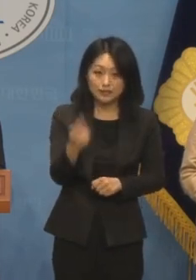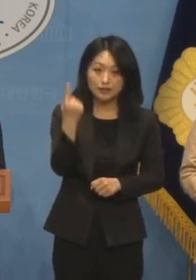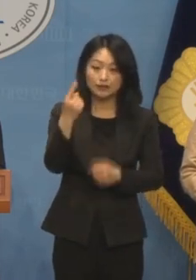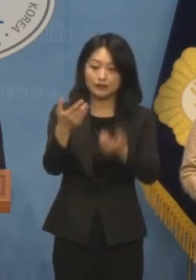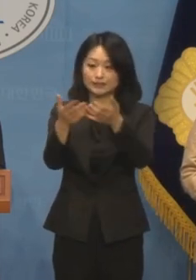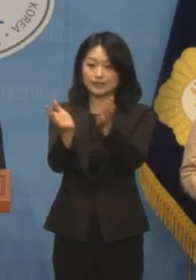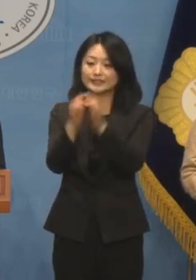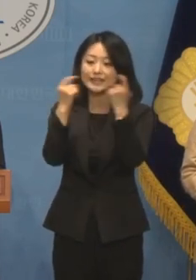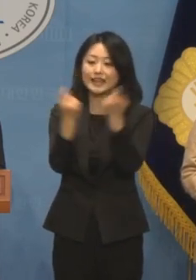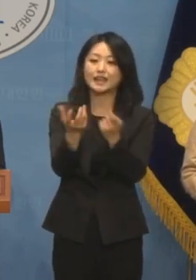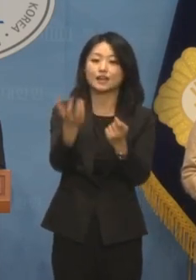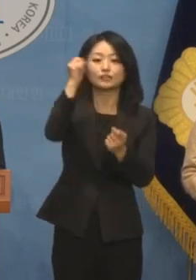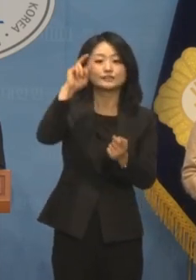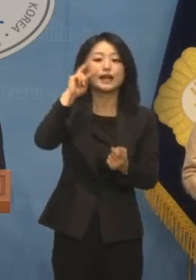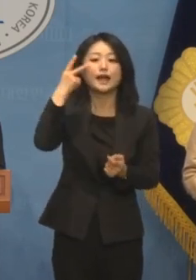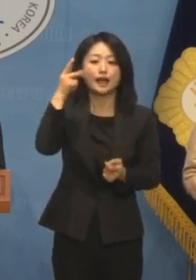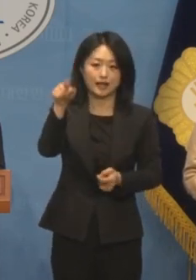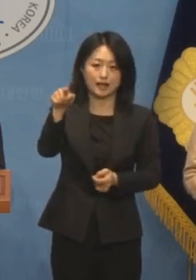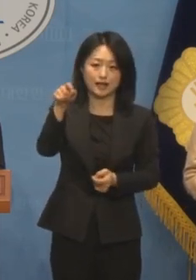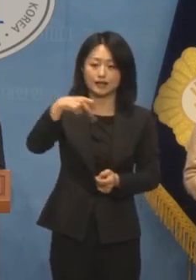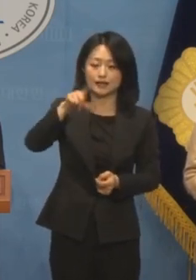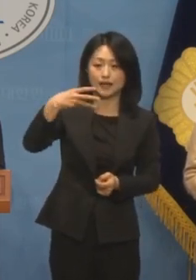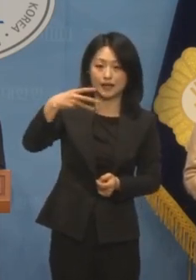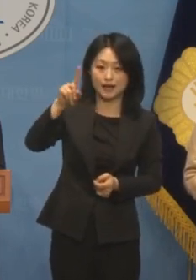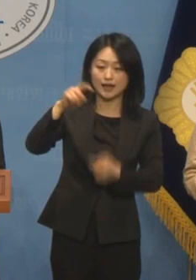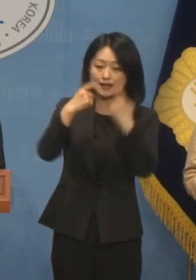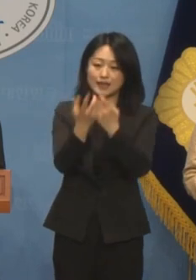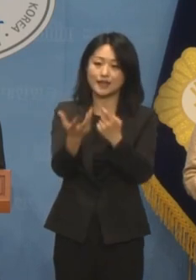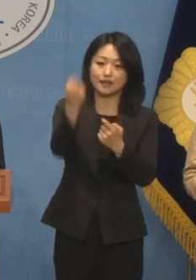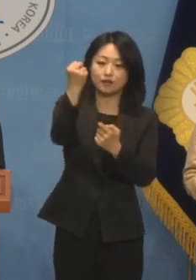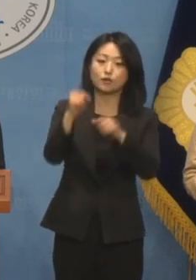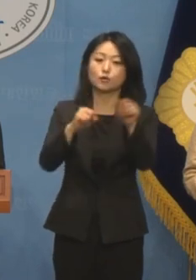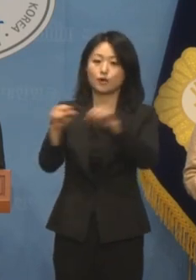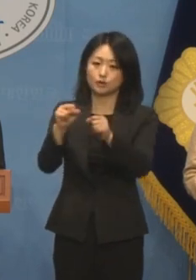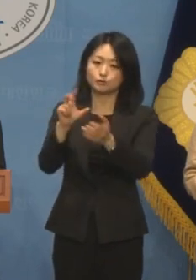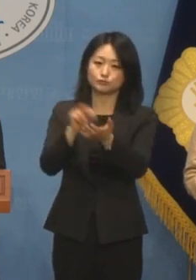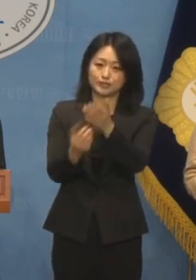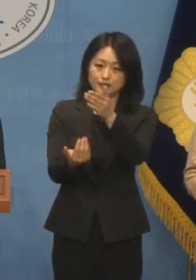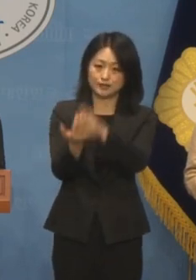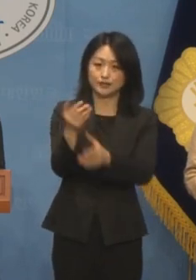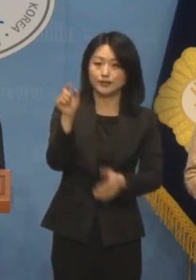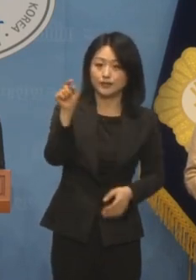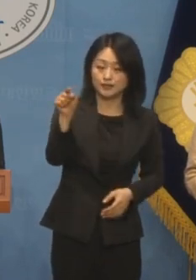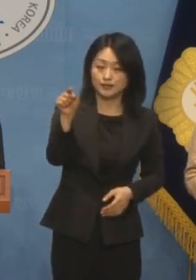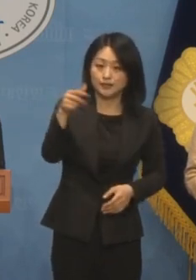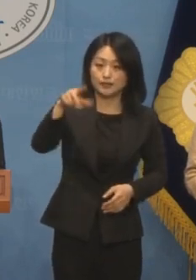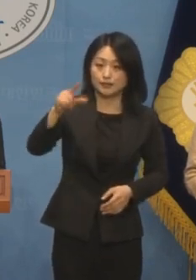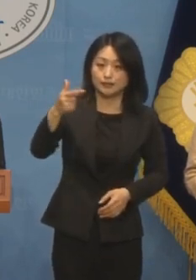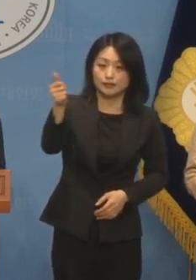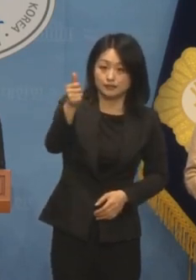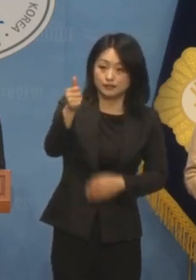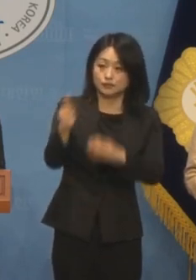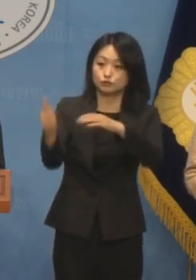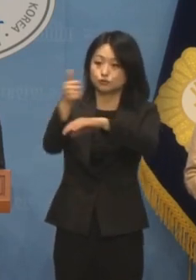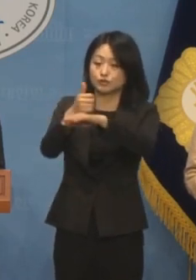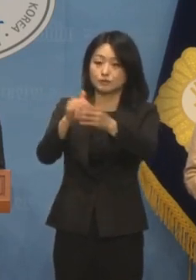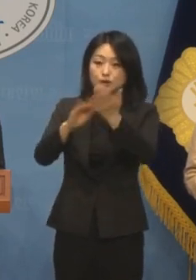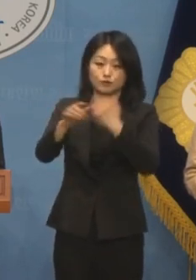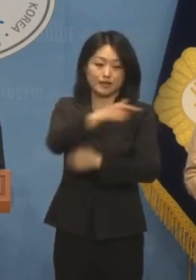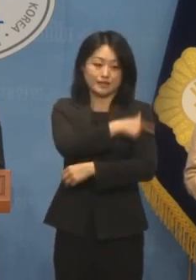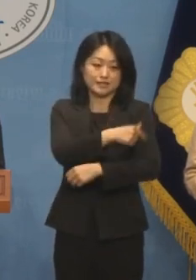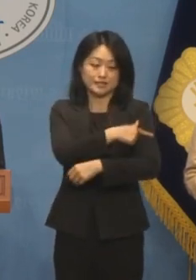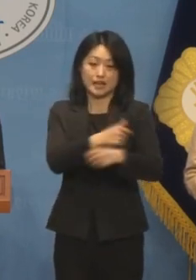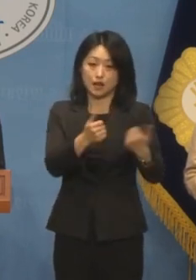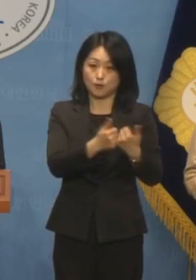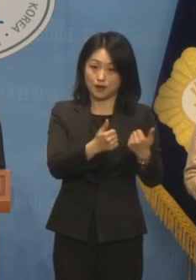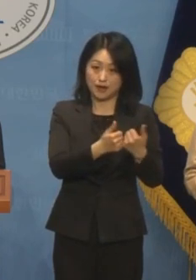단체를 개인의 것으로 착각하고 카라라는 단체를 사유화하려고 하기 때문입니다. 전진경 대표는 취임 이후 이사회를 친대표